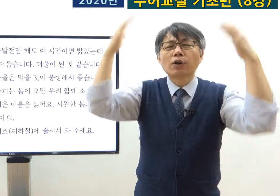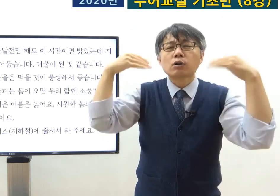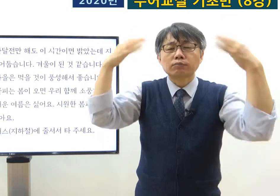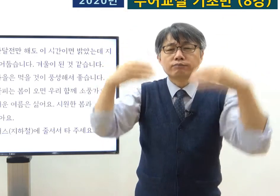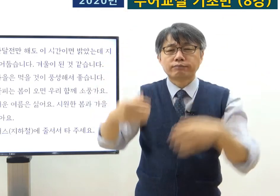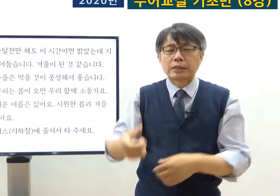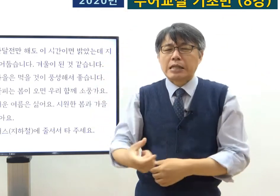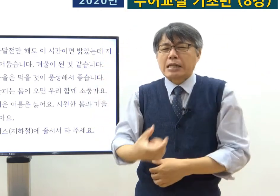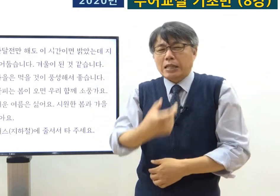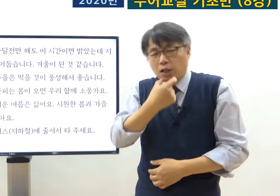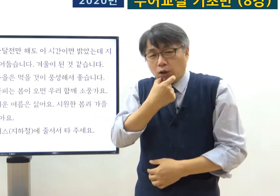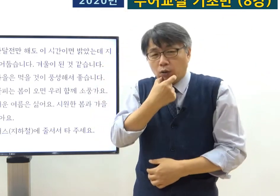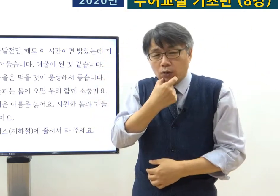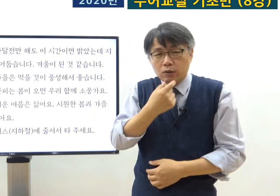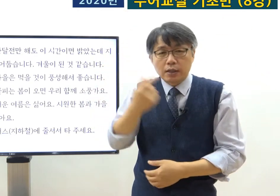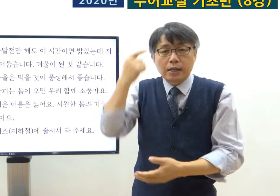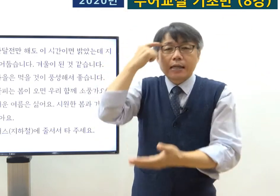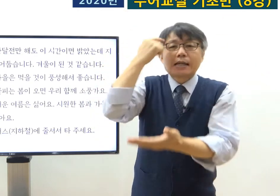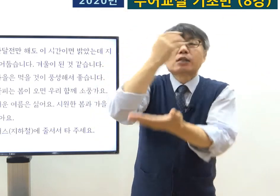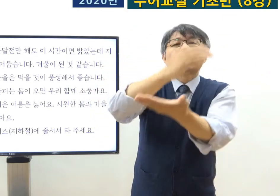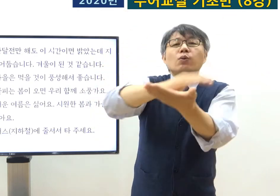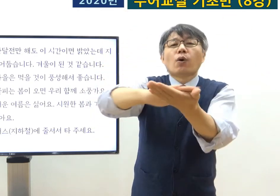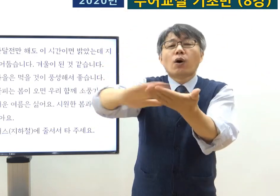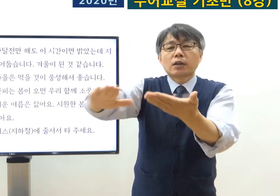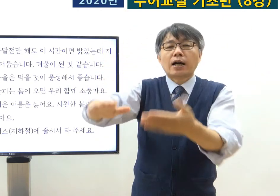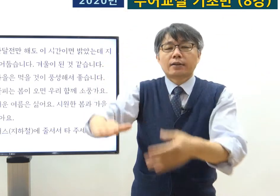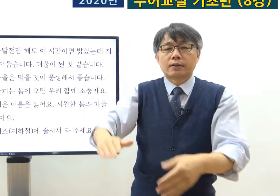여름 싫어요. 시원한